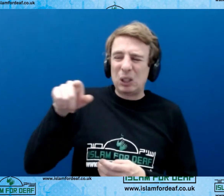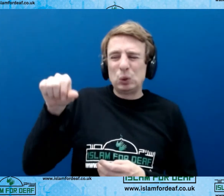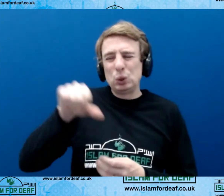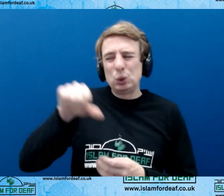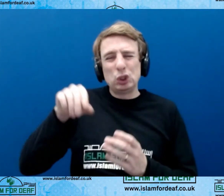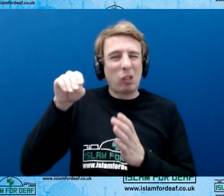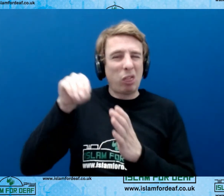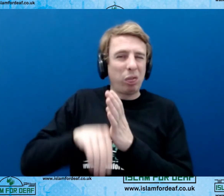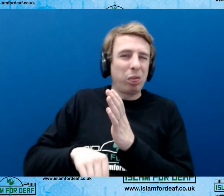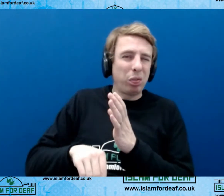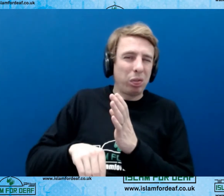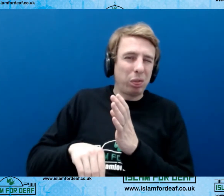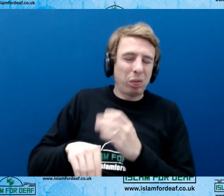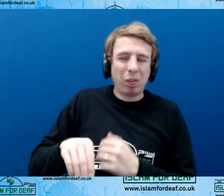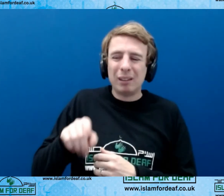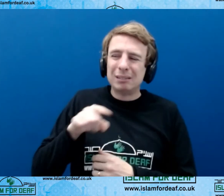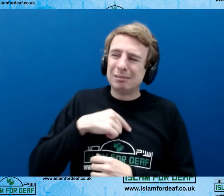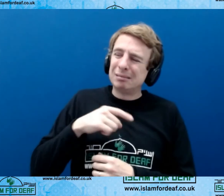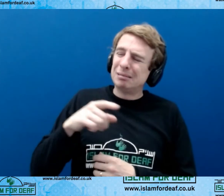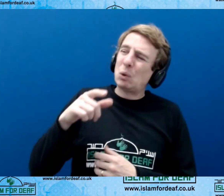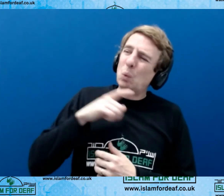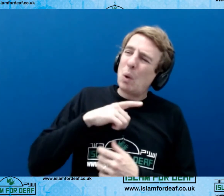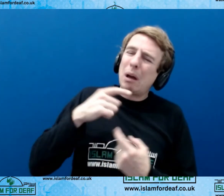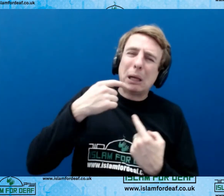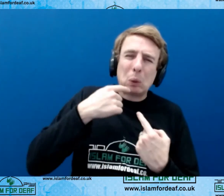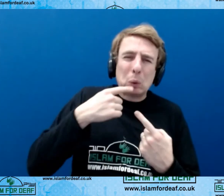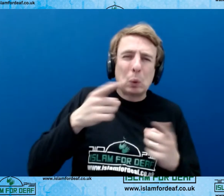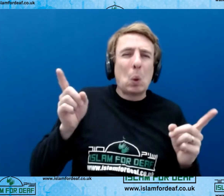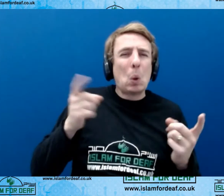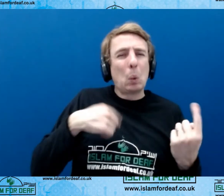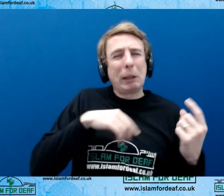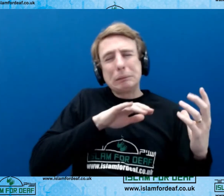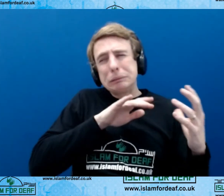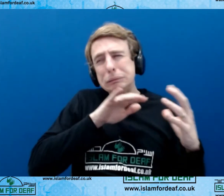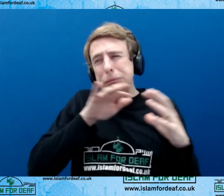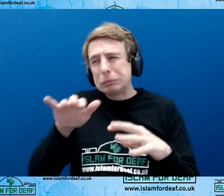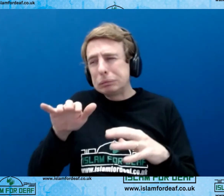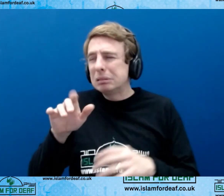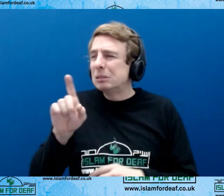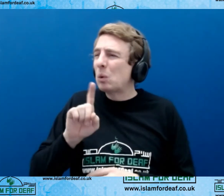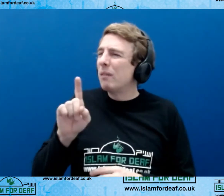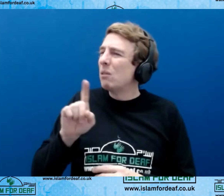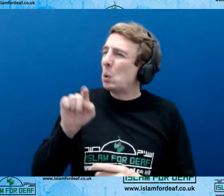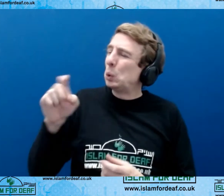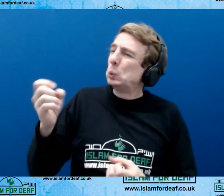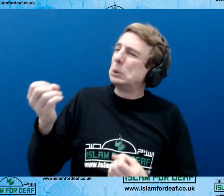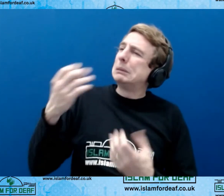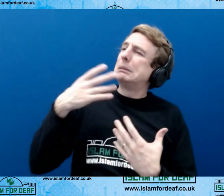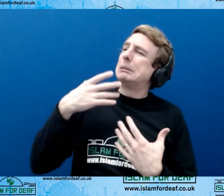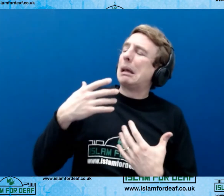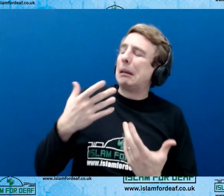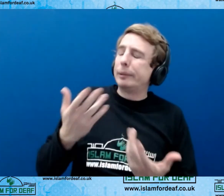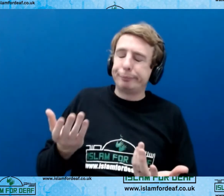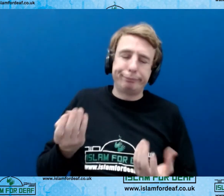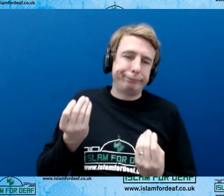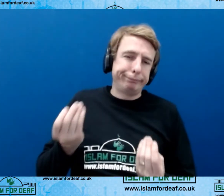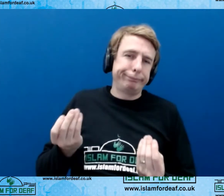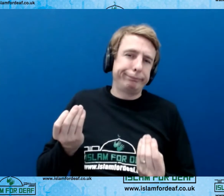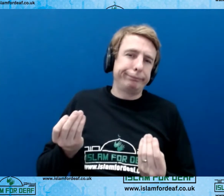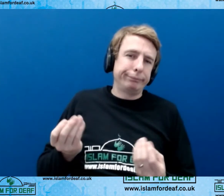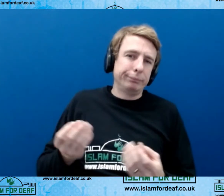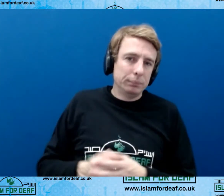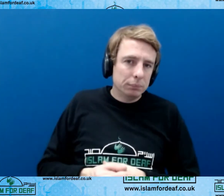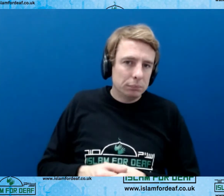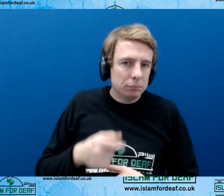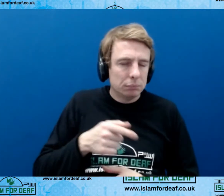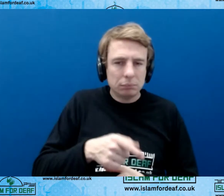for this? يعني أنه كذب النبي عليه الصلاة والسلام ولم يصدقه. I.e., he didn't believe, he disbelieved in